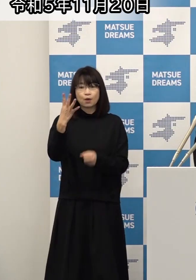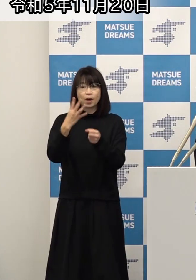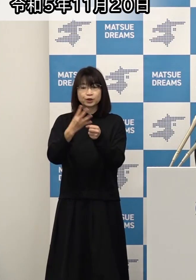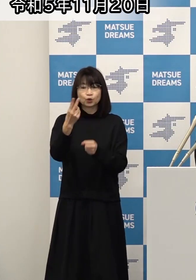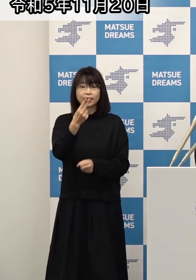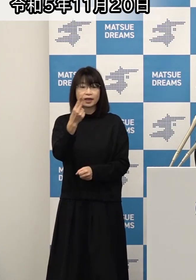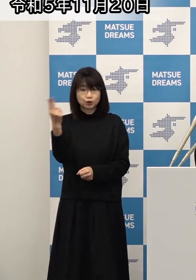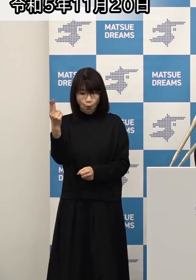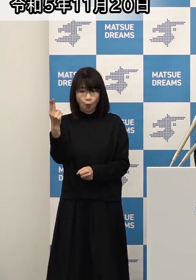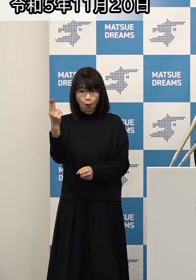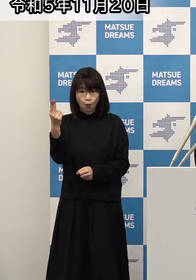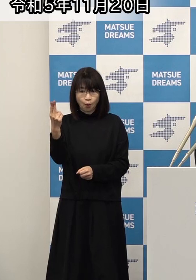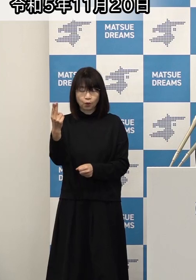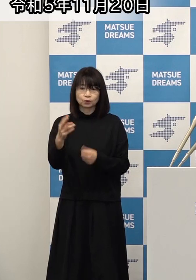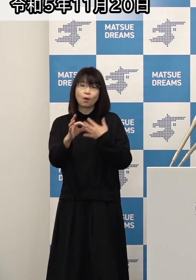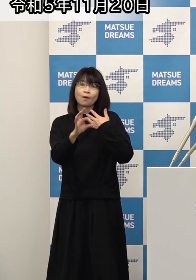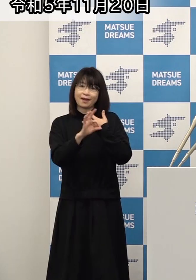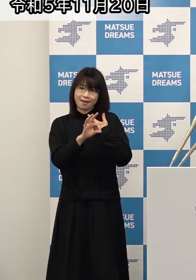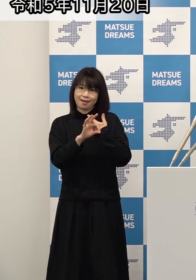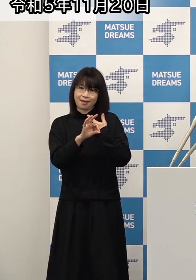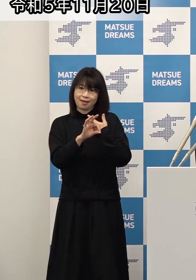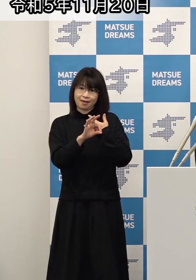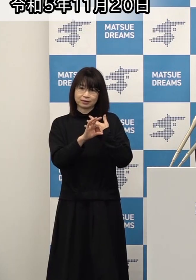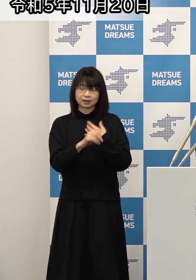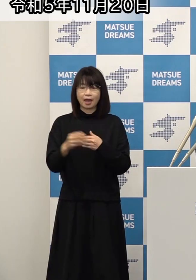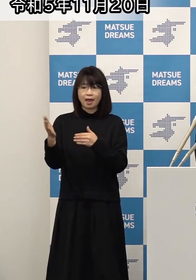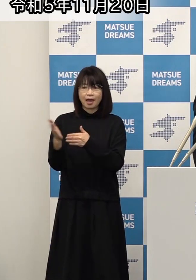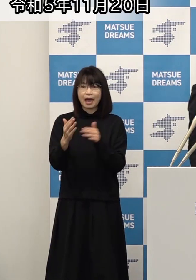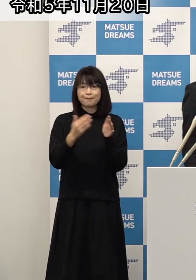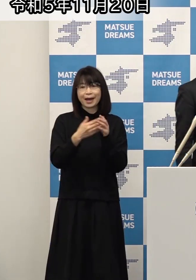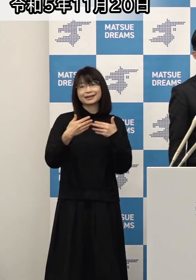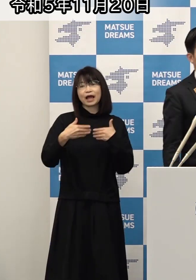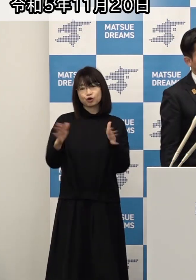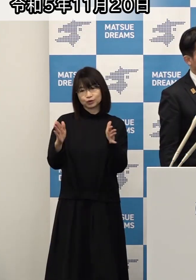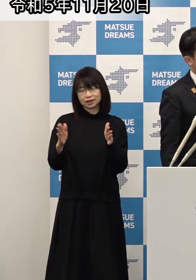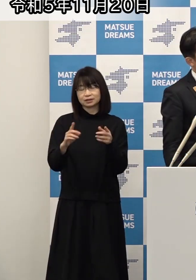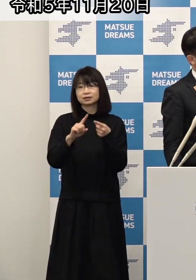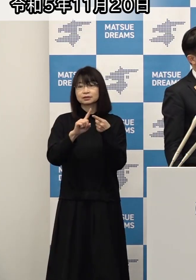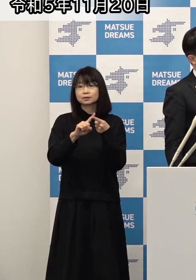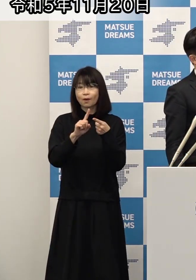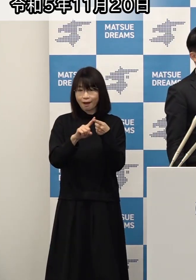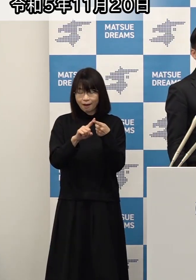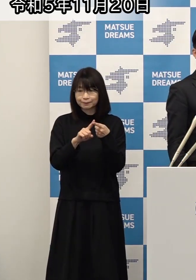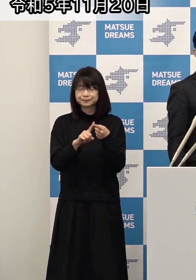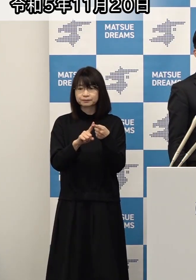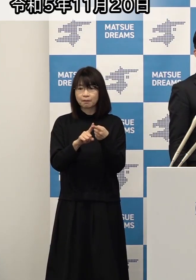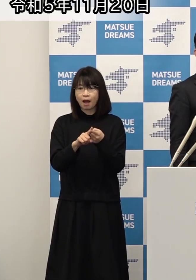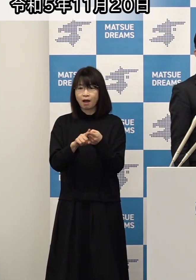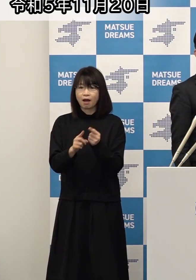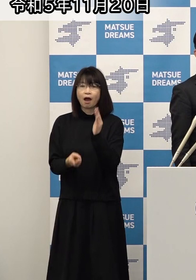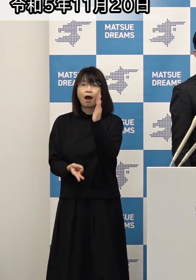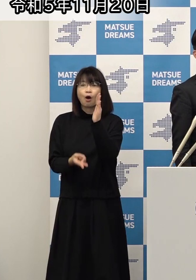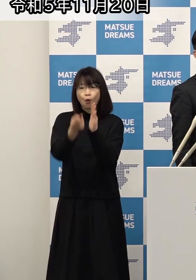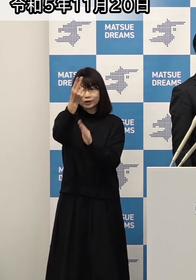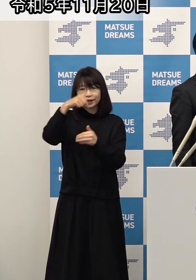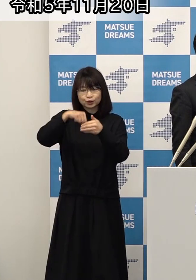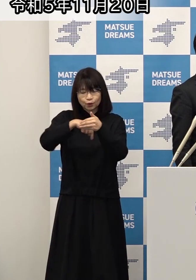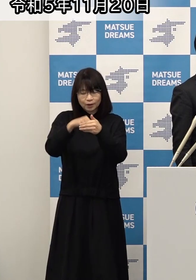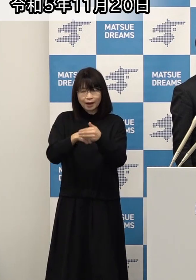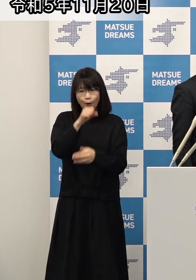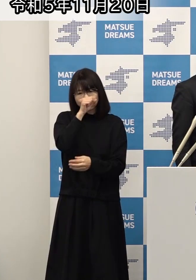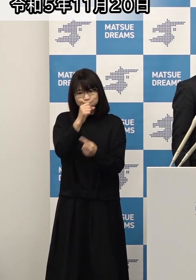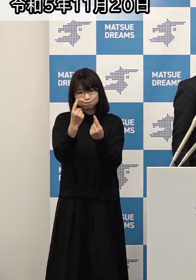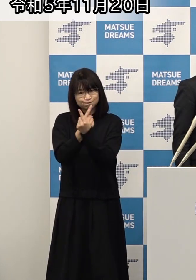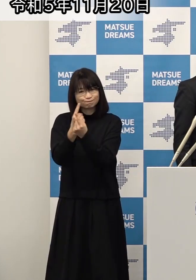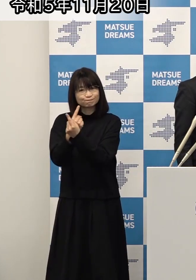施した事業の具体的な例ということで、バリアフリー化でありましたり、ホテル内の改装でありましたり、露